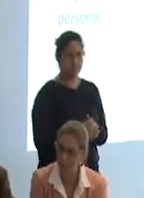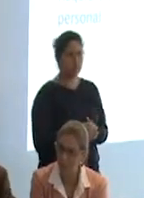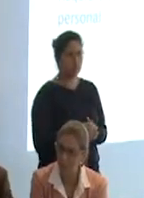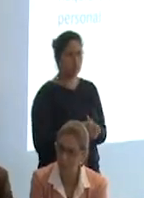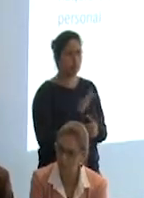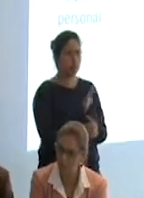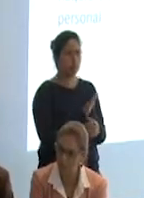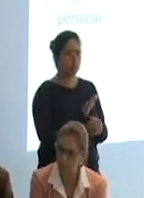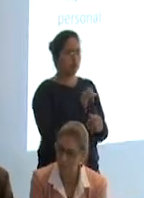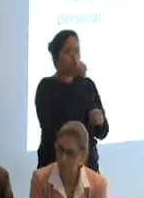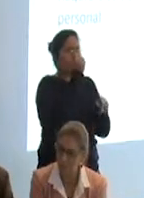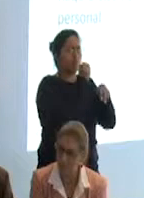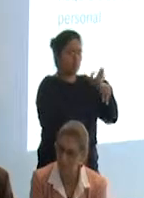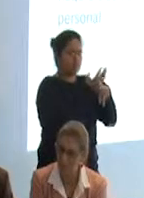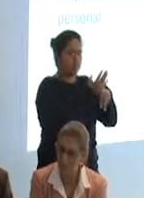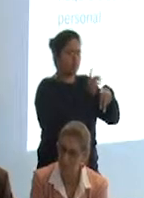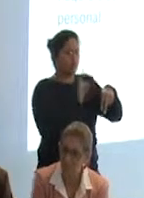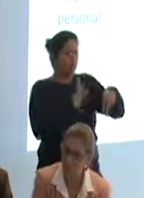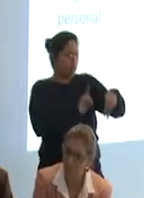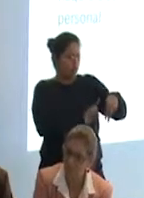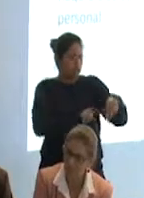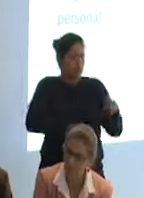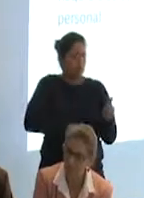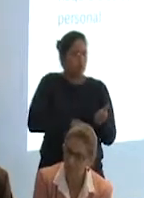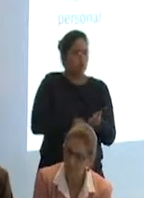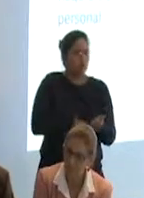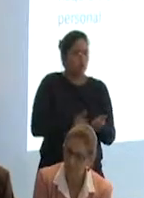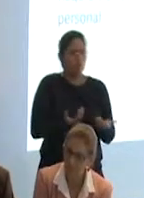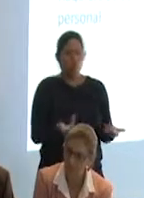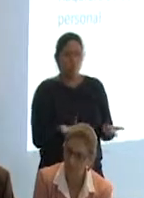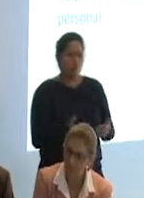¿Acaso trabajan a la sombra de los profesores?